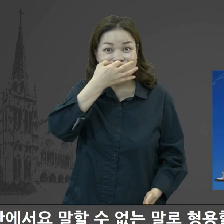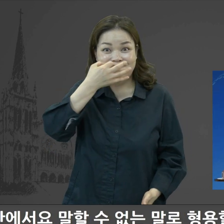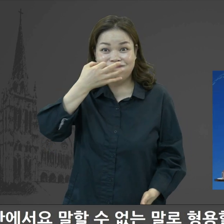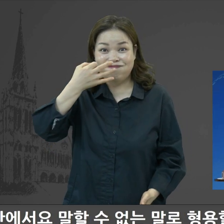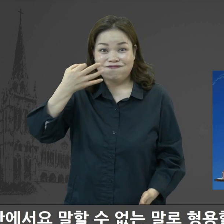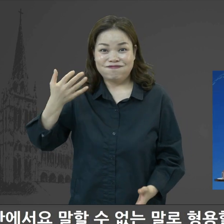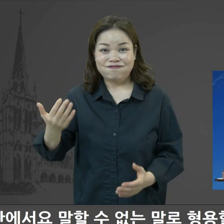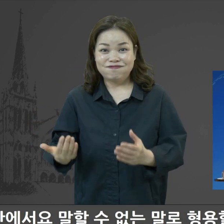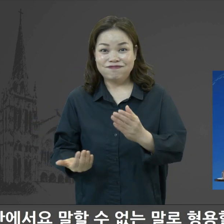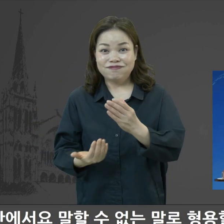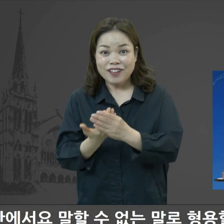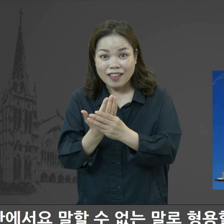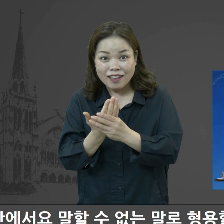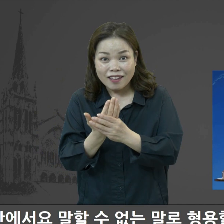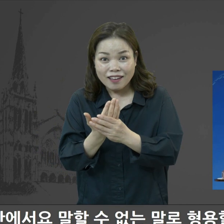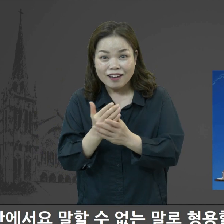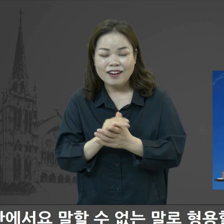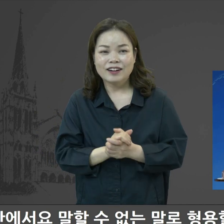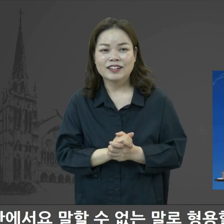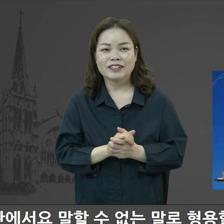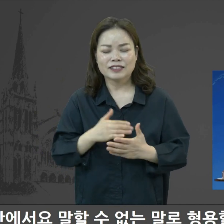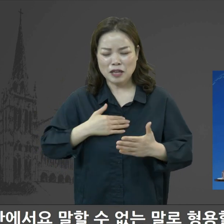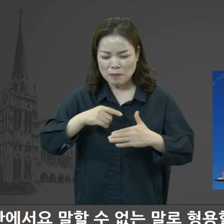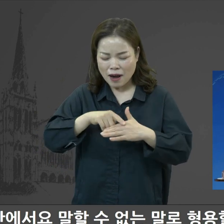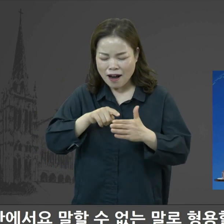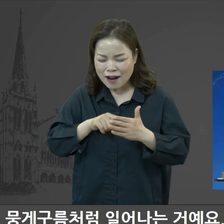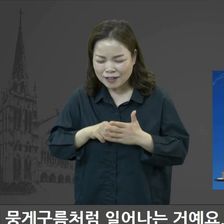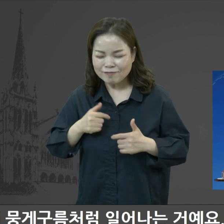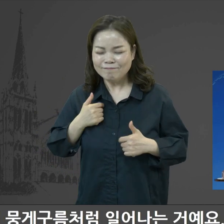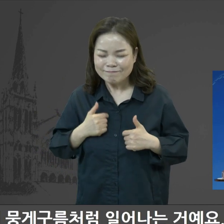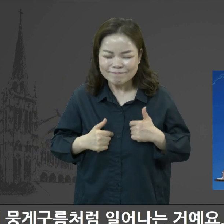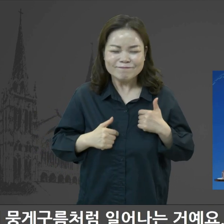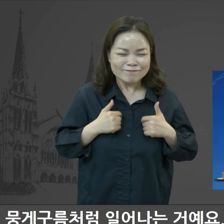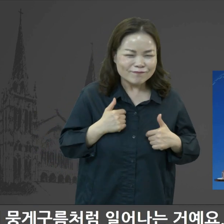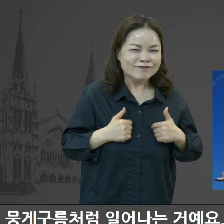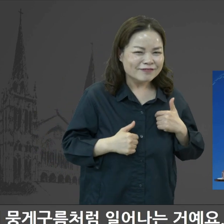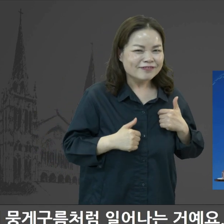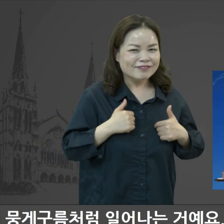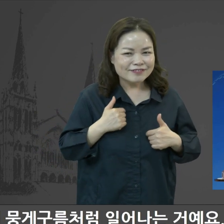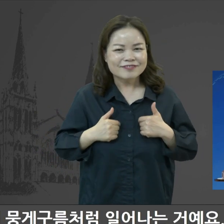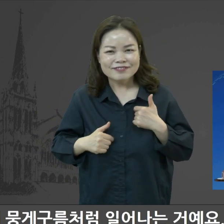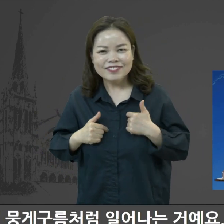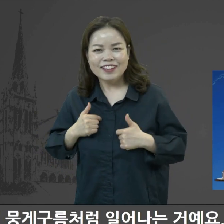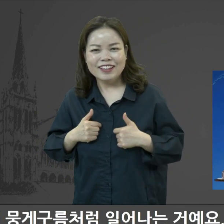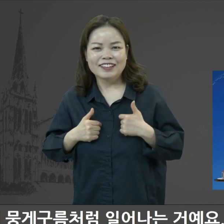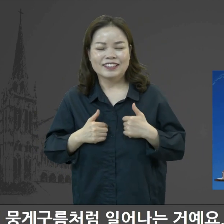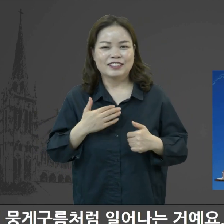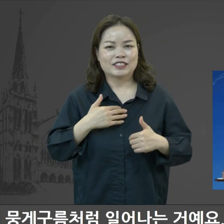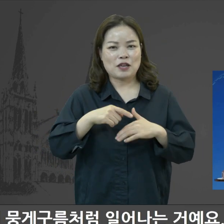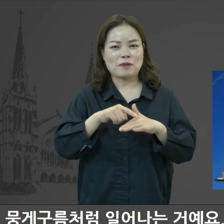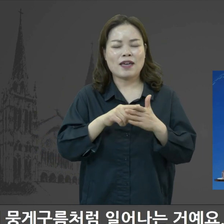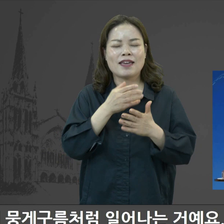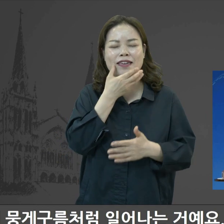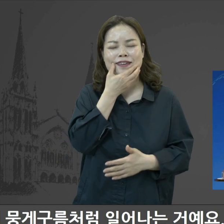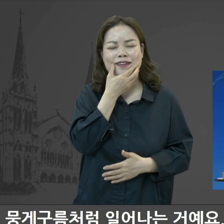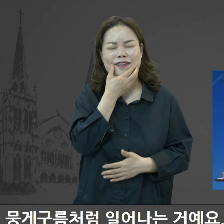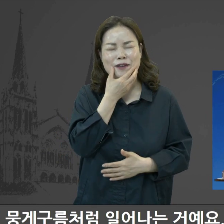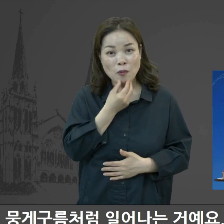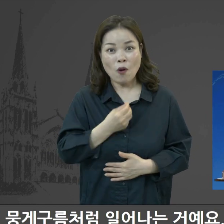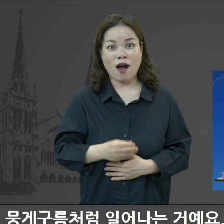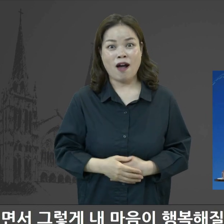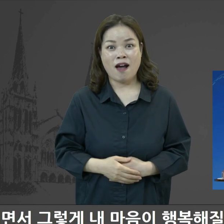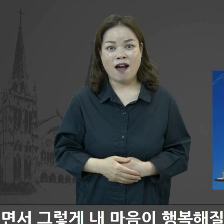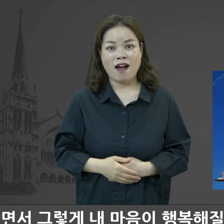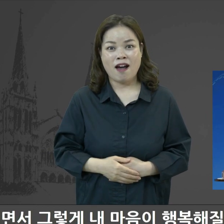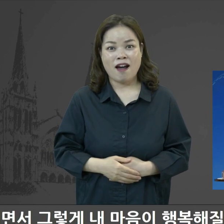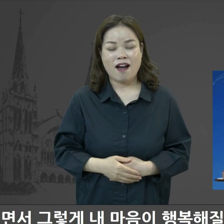뭉게구름처럼 일어나는 거예요. 그러면서 내 마음에 그렇게 막 기쁨이 생기면서 막 그렇게 막 내 마음이 행복해질 수가 없어요.